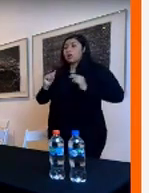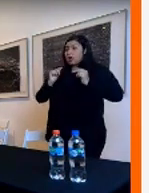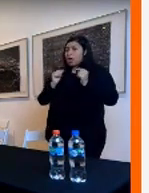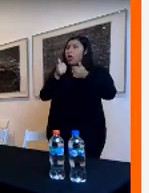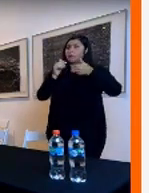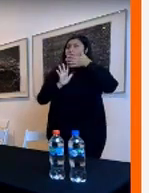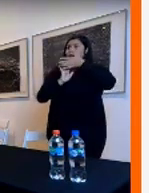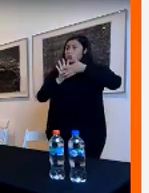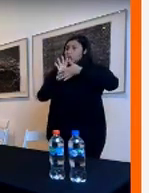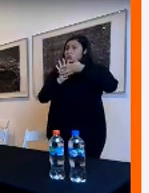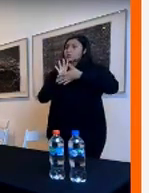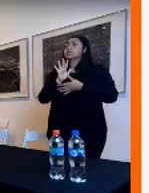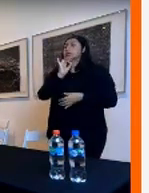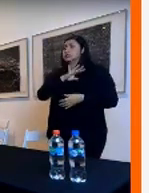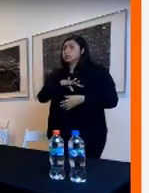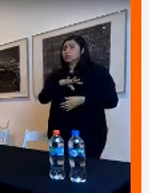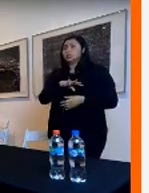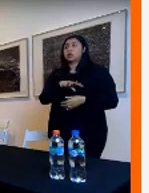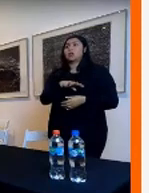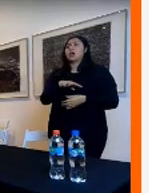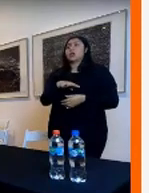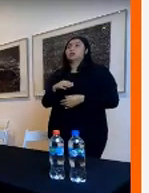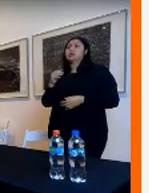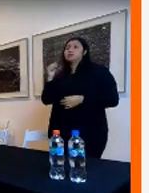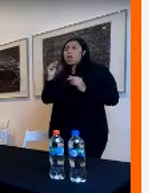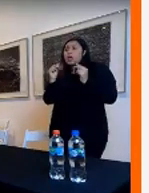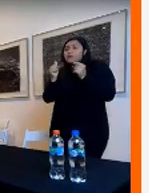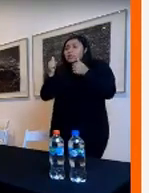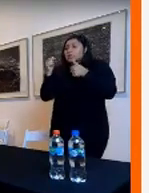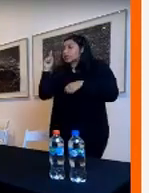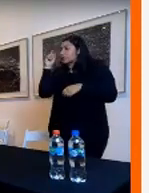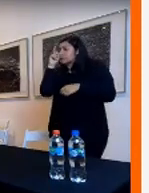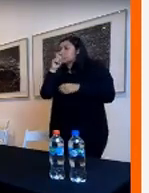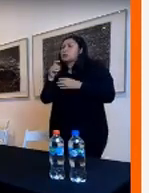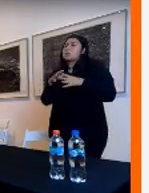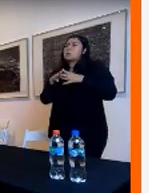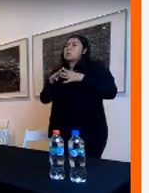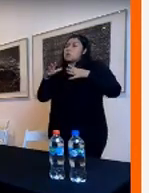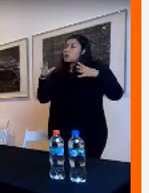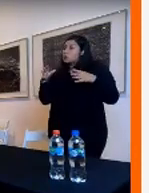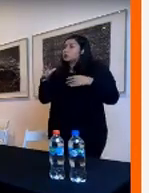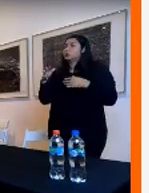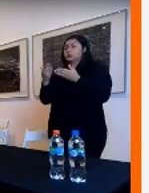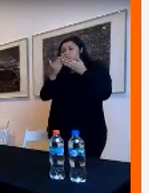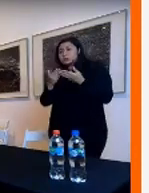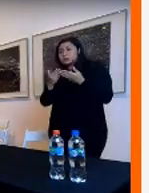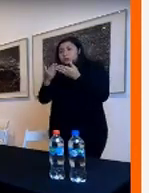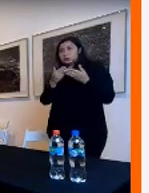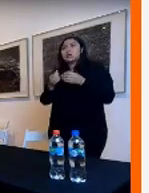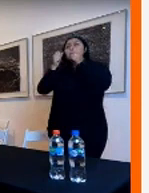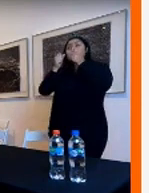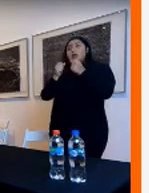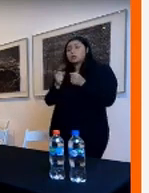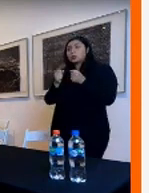chilena, al ser un conocimiento bien complejo y que requiere hartos años de estudio, para poder salir de la problemática de la